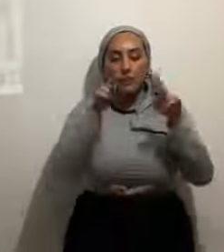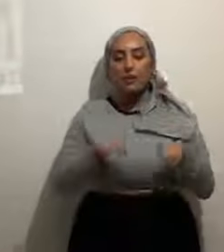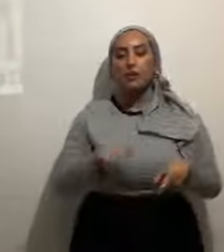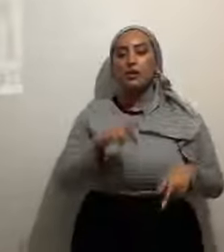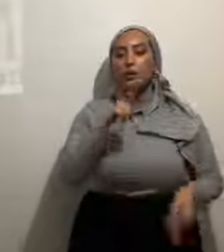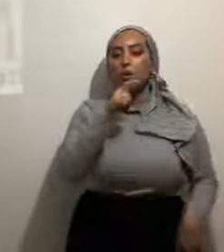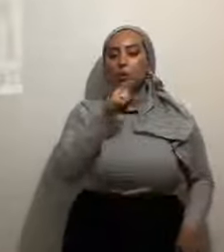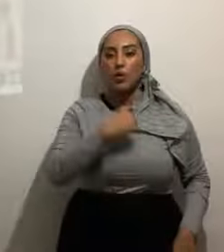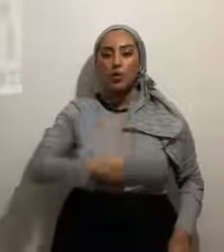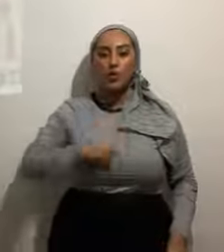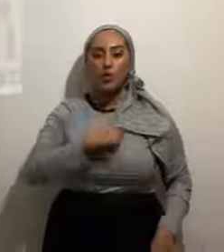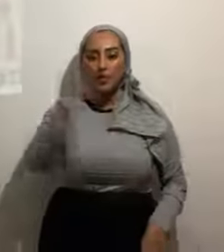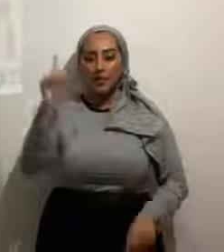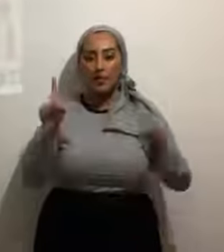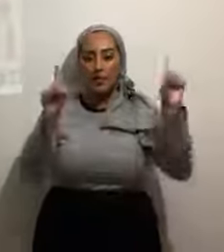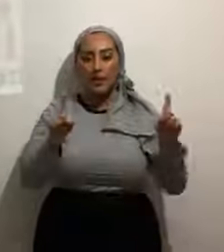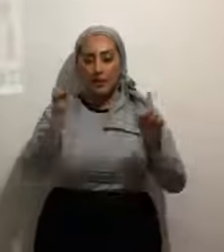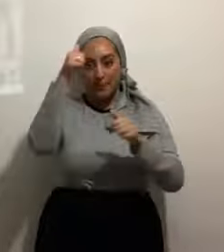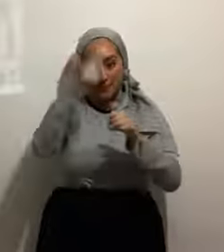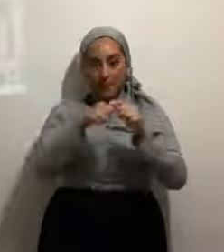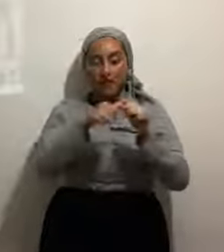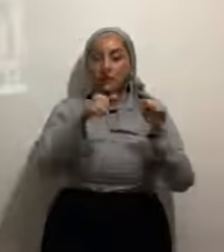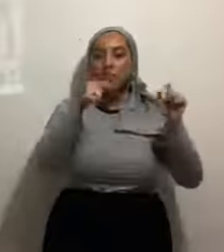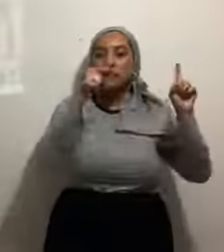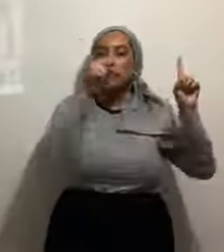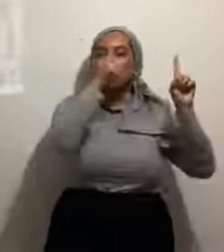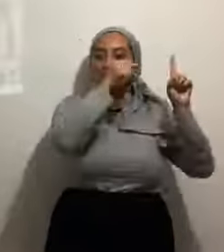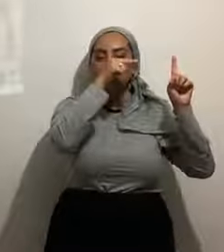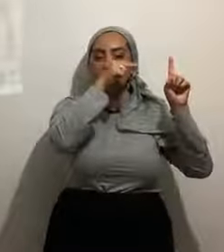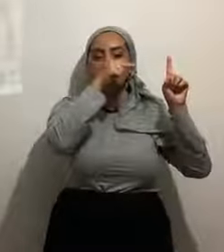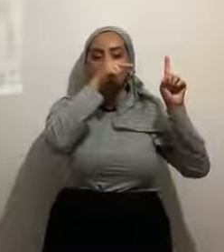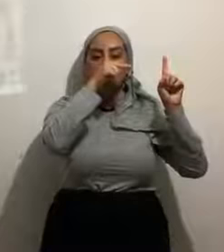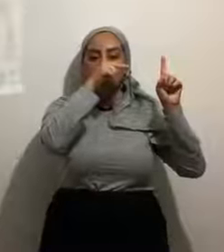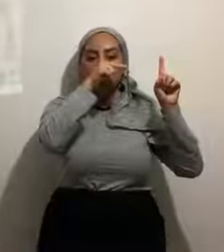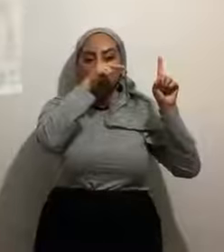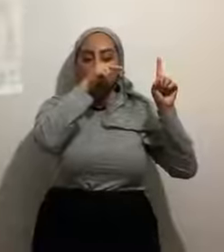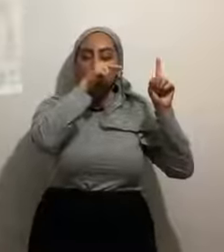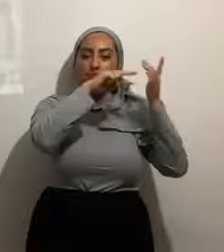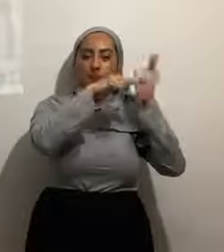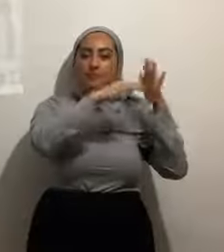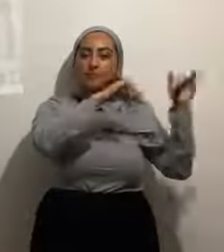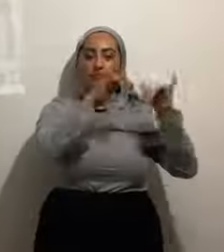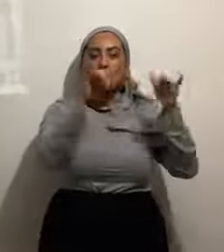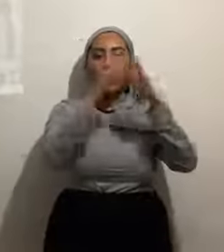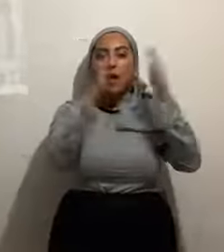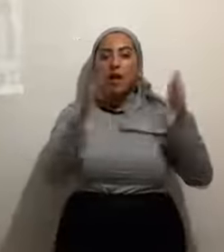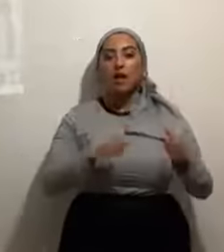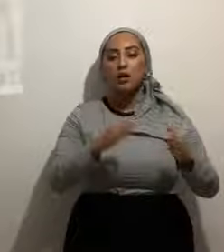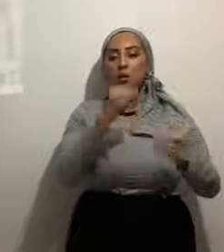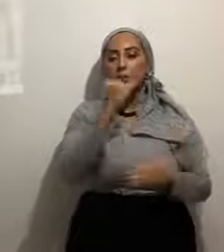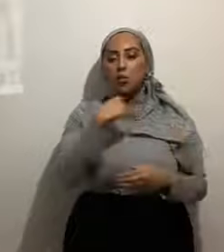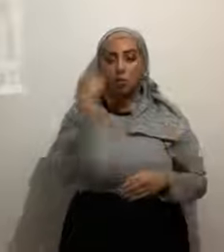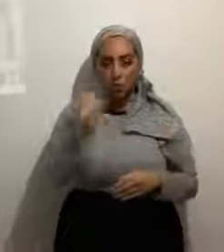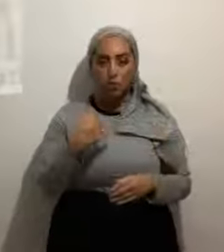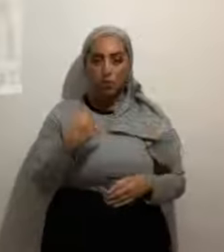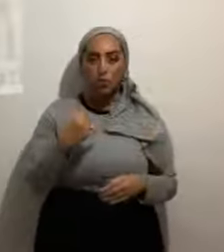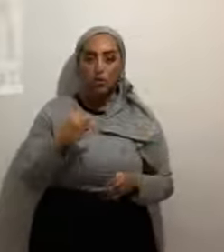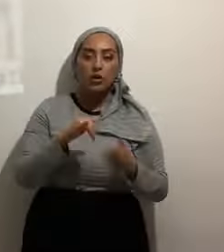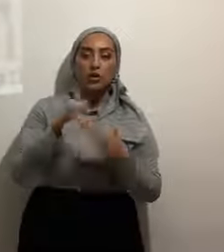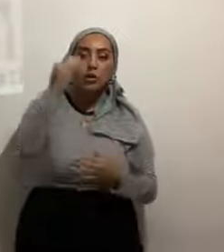El que se arrepintió, ese representa, por así decirlo, la casa de Israel. Por eso crece en